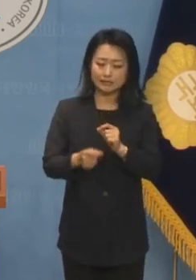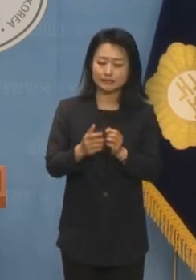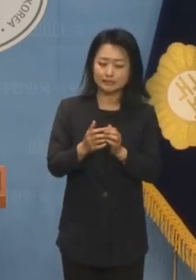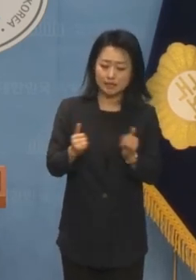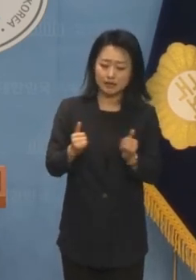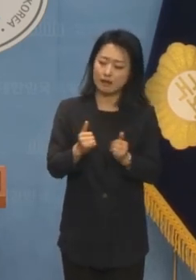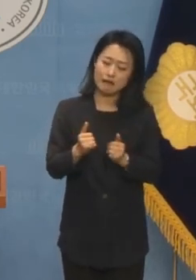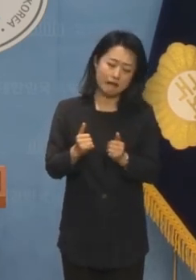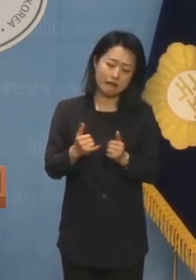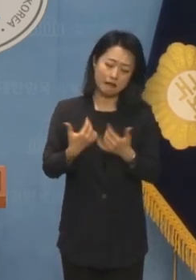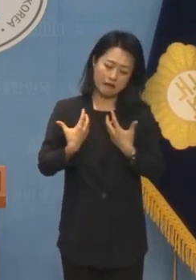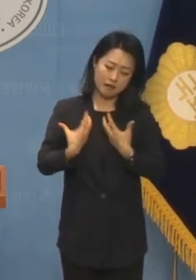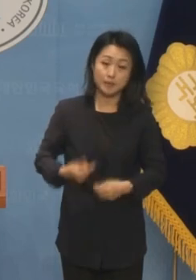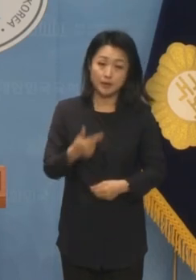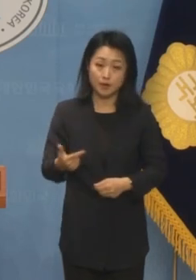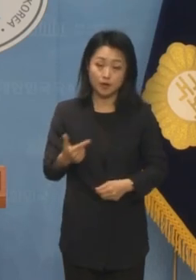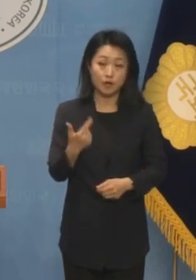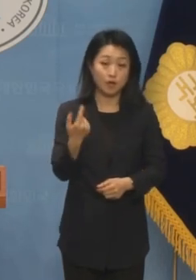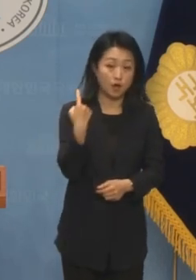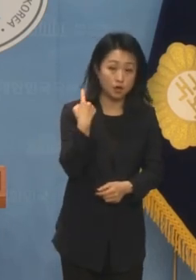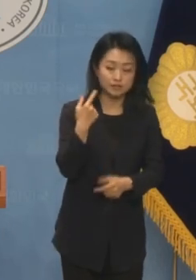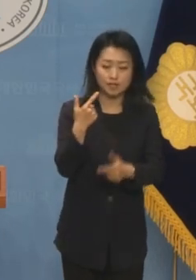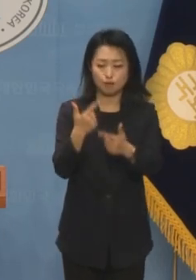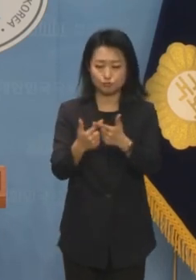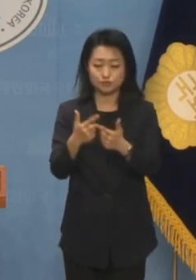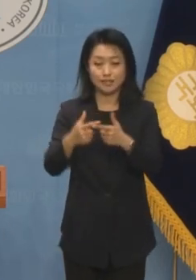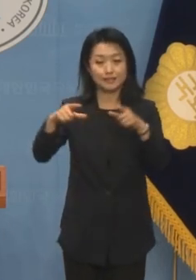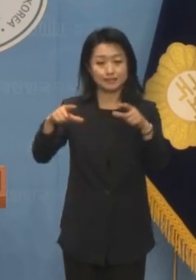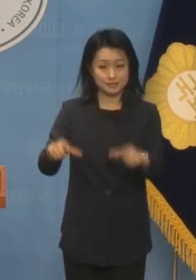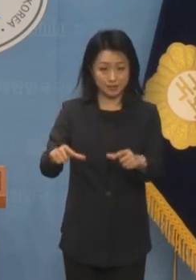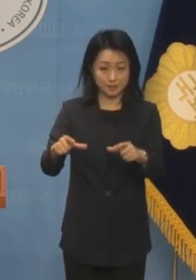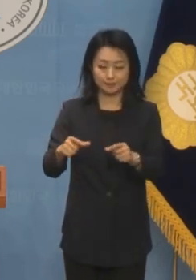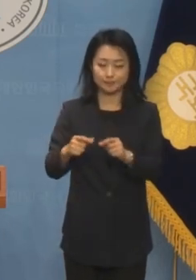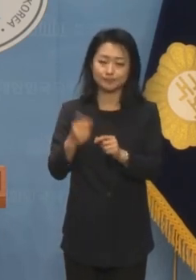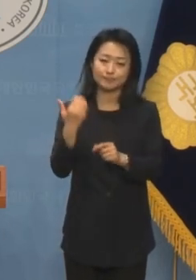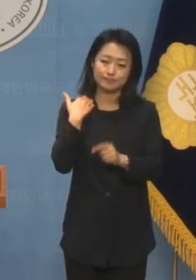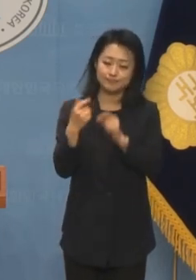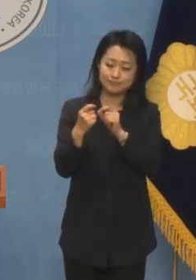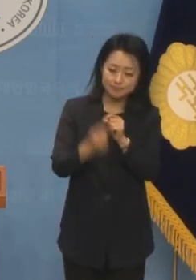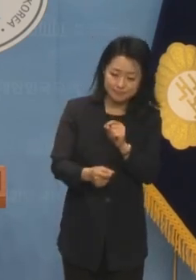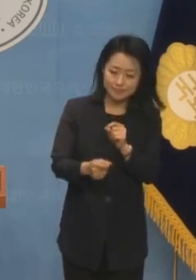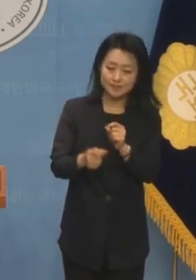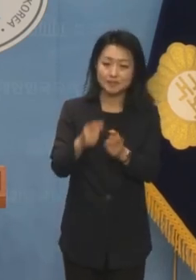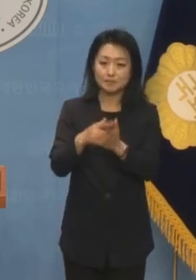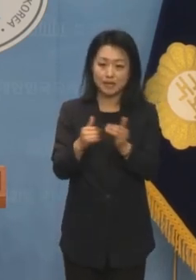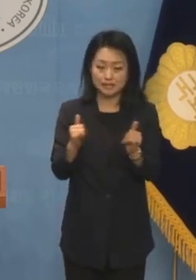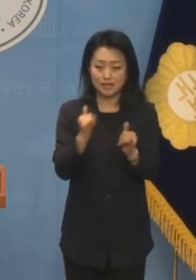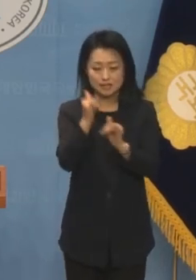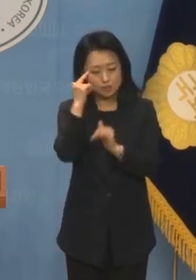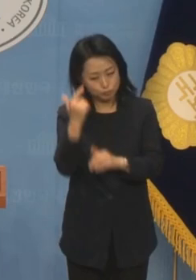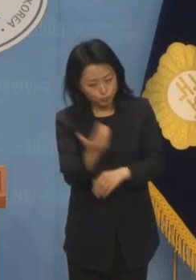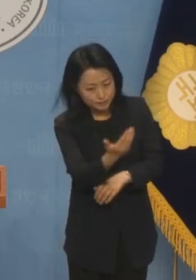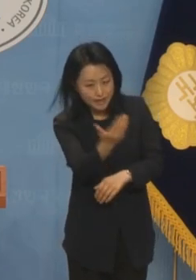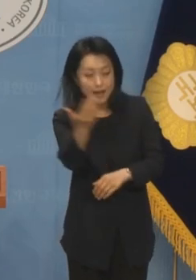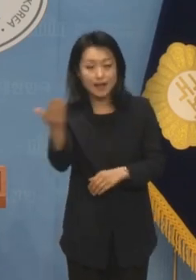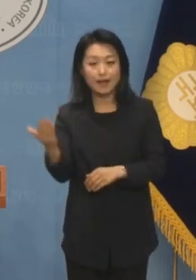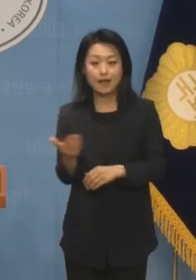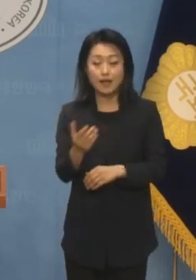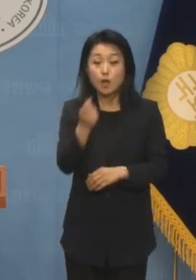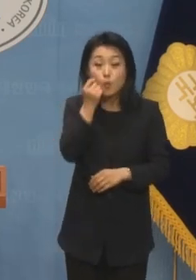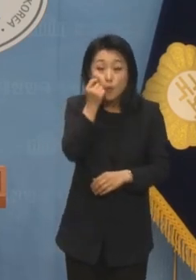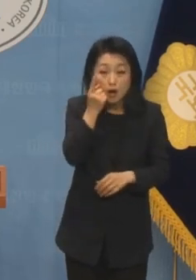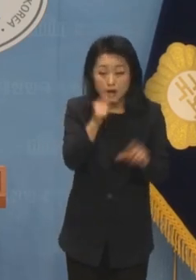어제 부산시에서 전세 사기 피해자 대상 설문조사 결과를 발표했습니다. 월